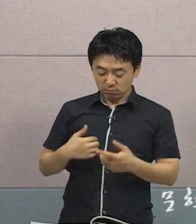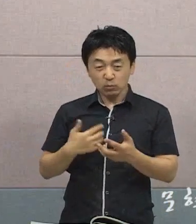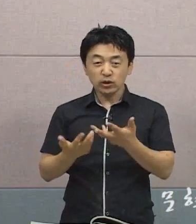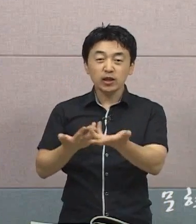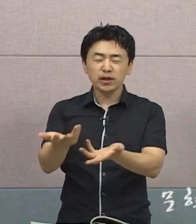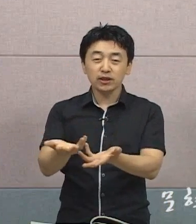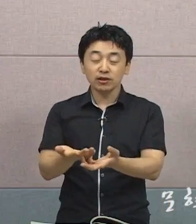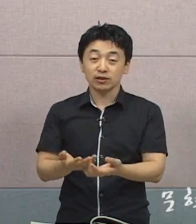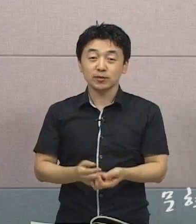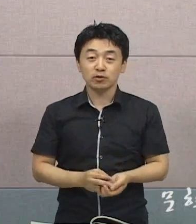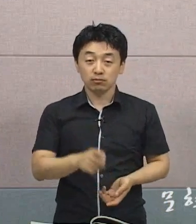뭐 대답해야 될 것 같은 느낌이고요.